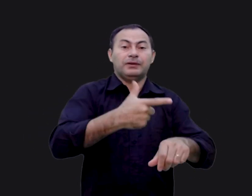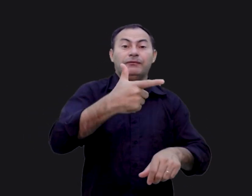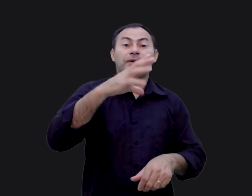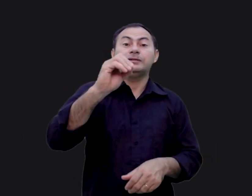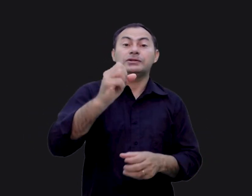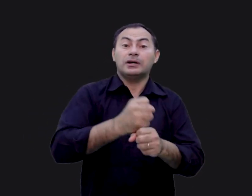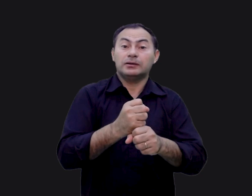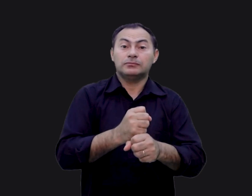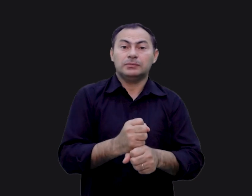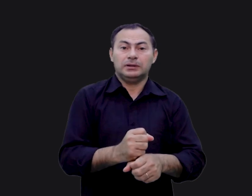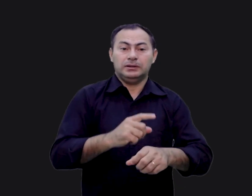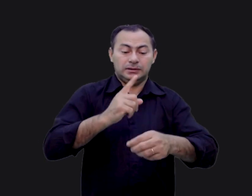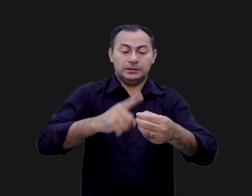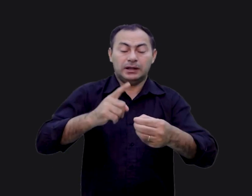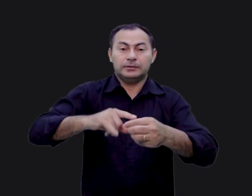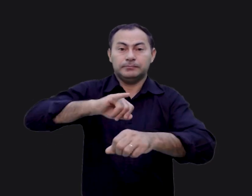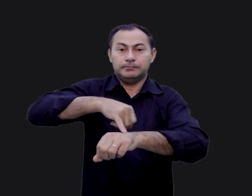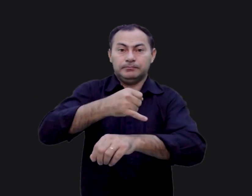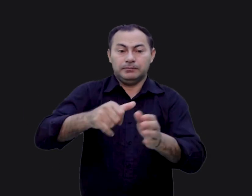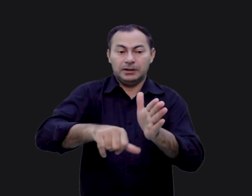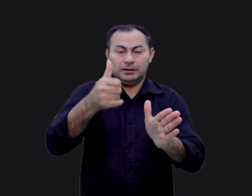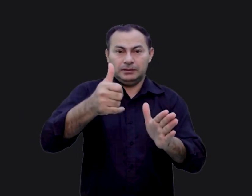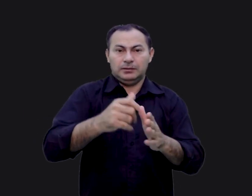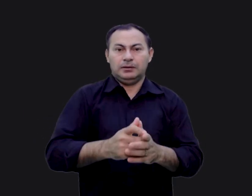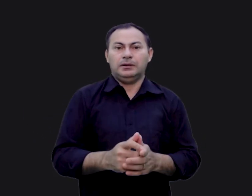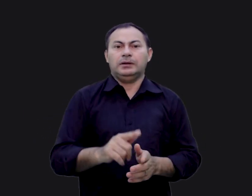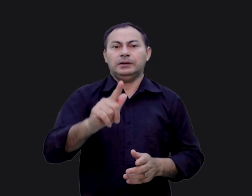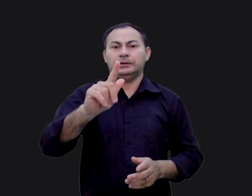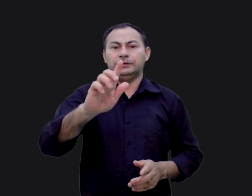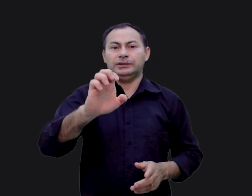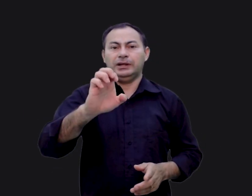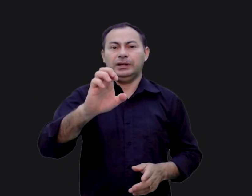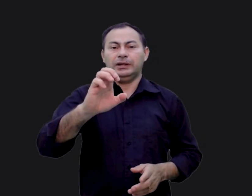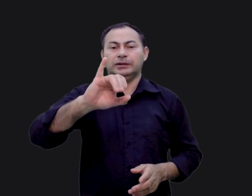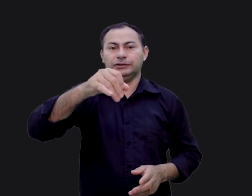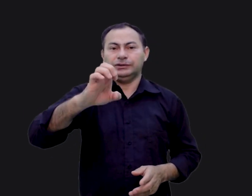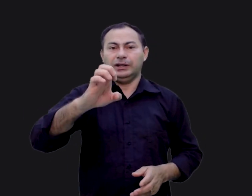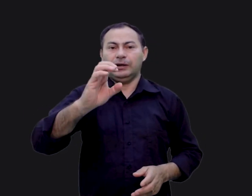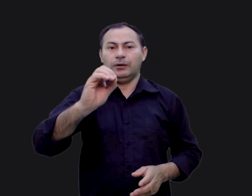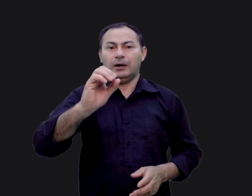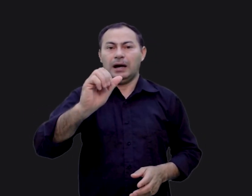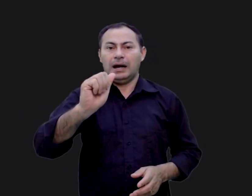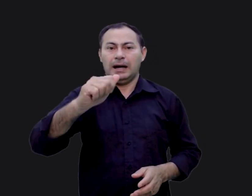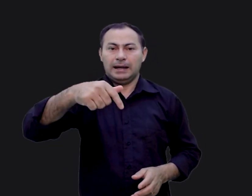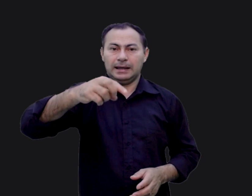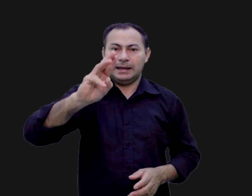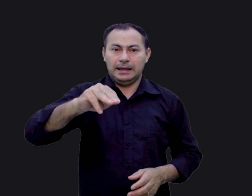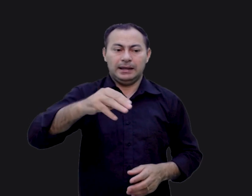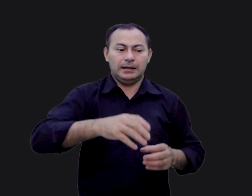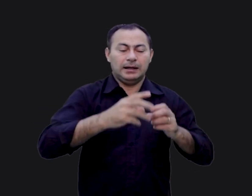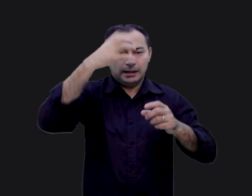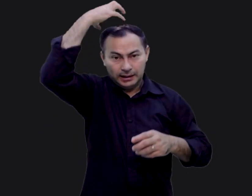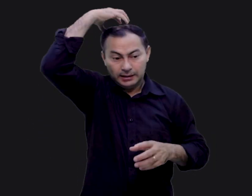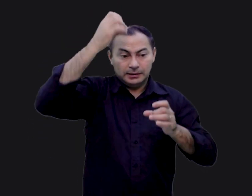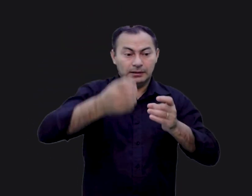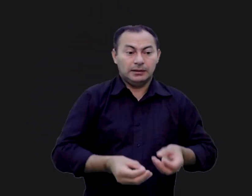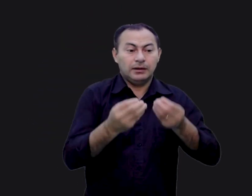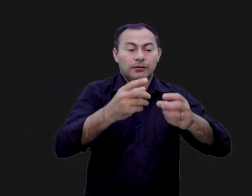período de 20 anos. Jerusalém caiu pela primeira vez quando Jeoaquim era rei. Jeoaquim entregou a cidade e foi para a Babilônia,